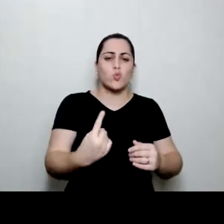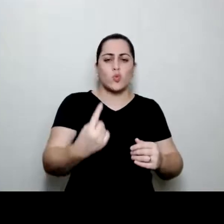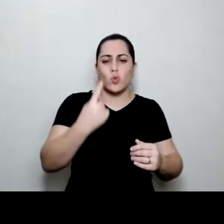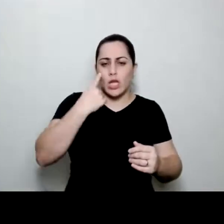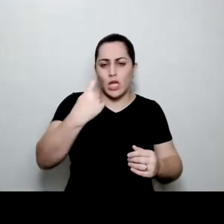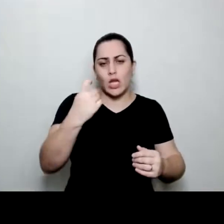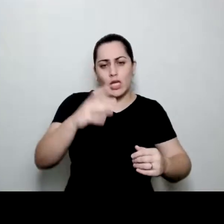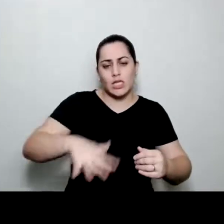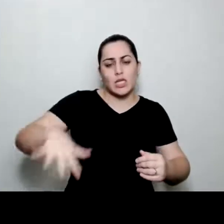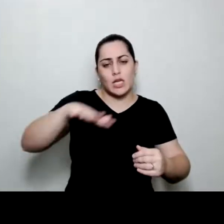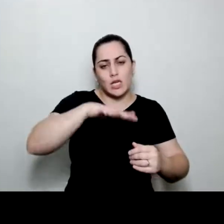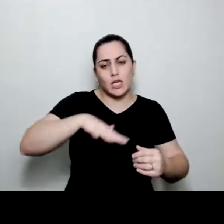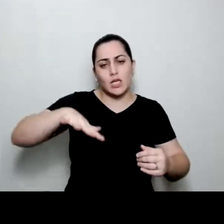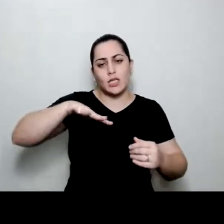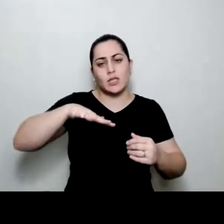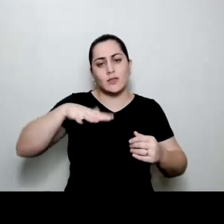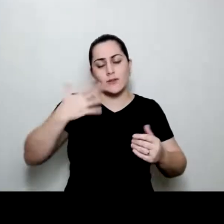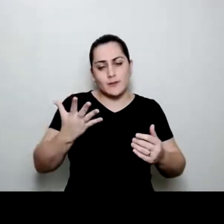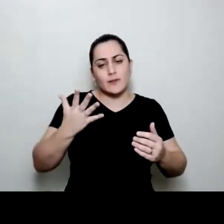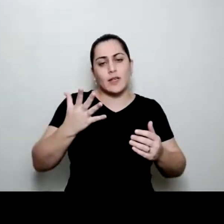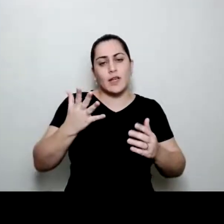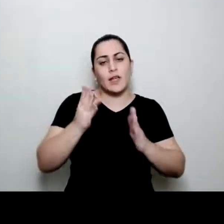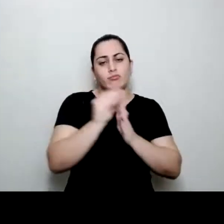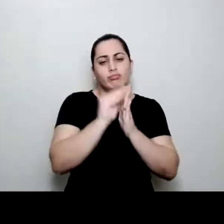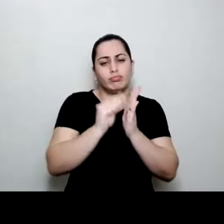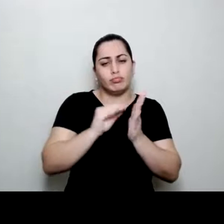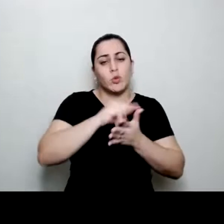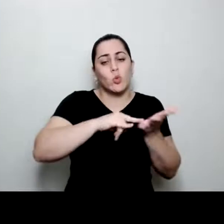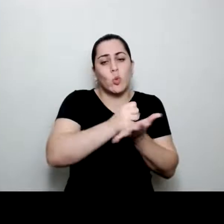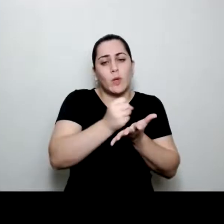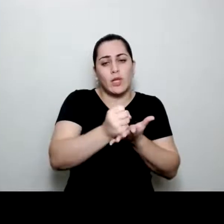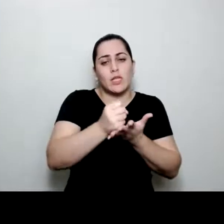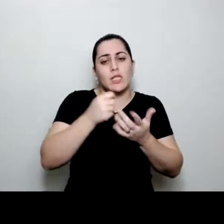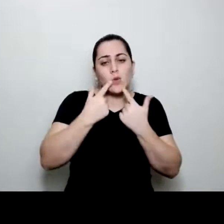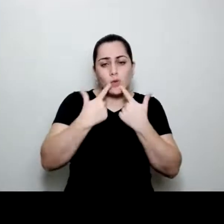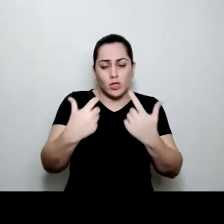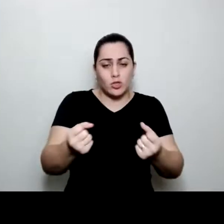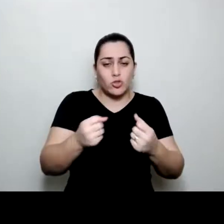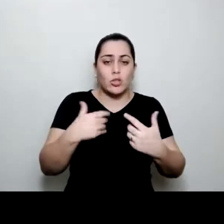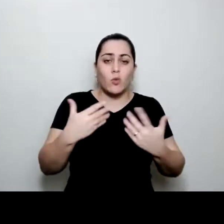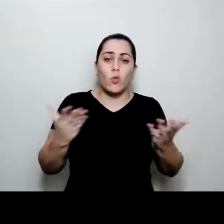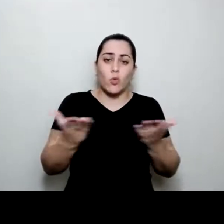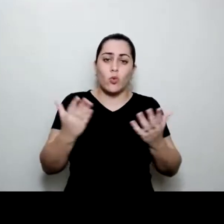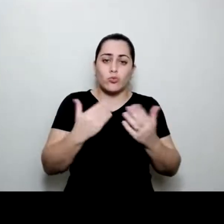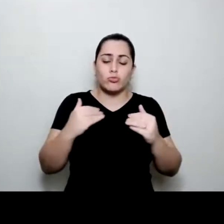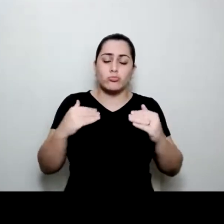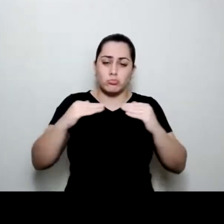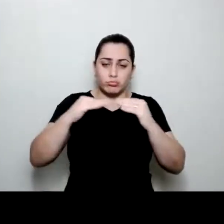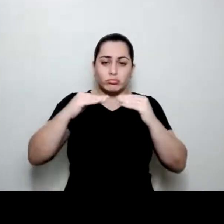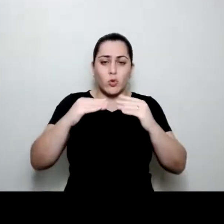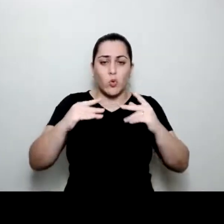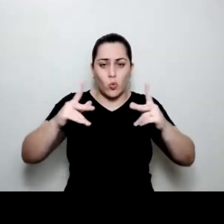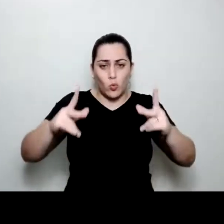do campo da documentação linguística, né? A ponto hoje de serem justamente sinônimos, né?